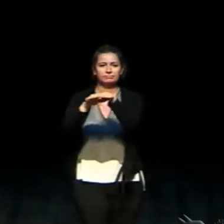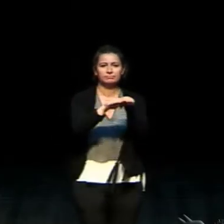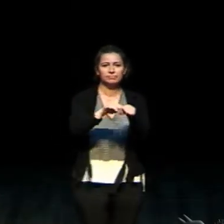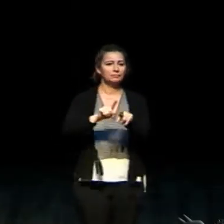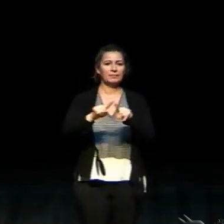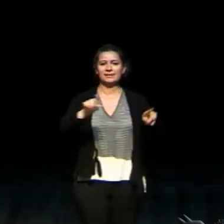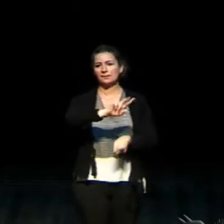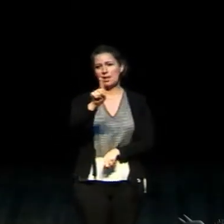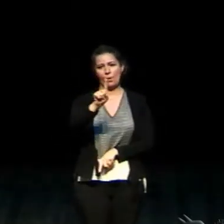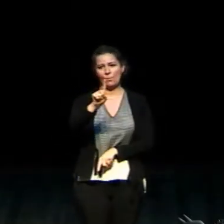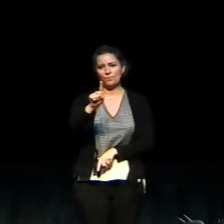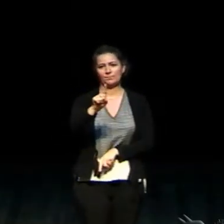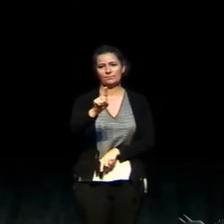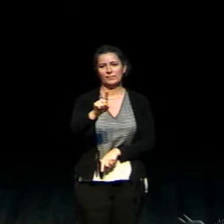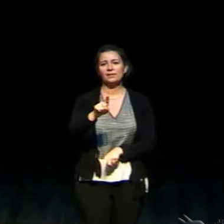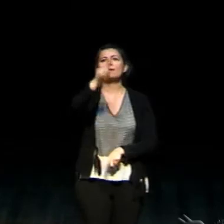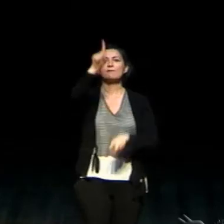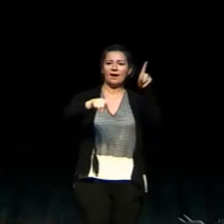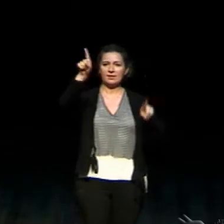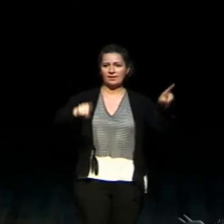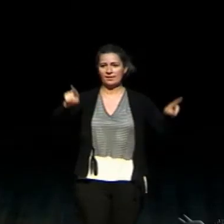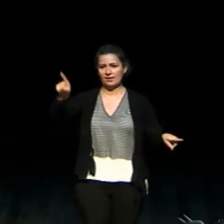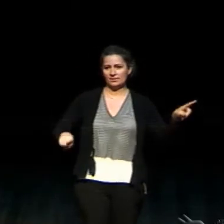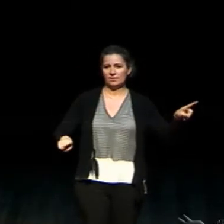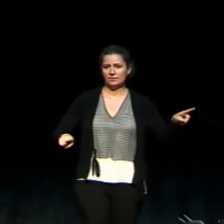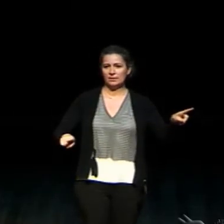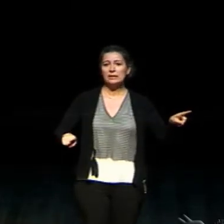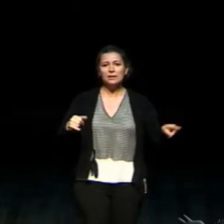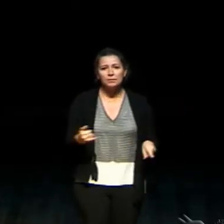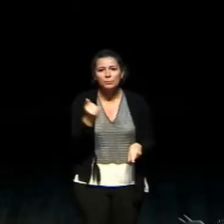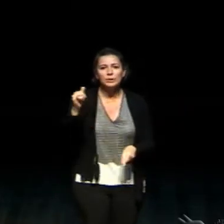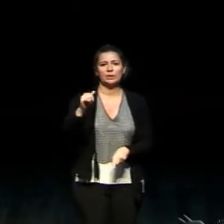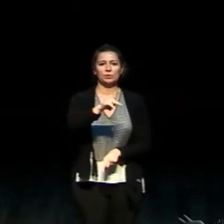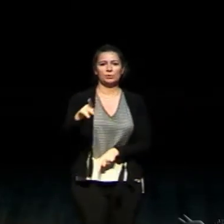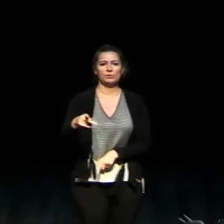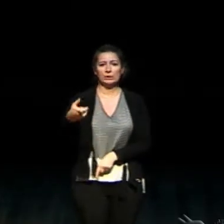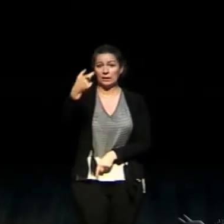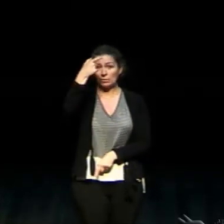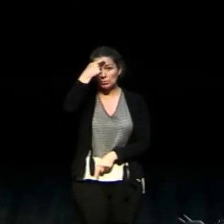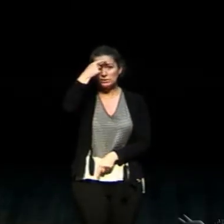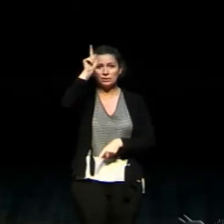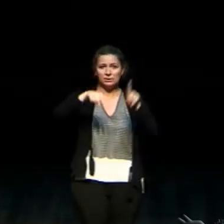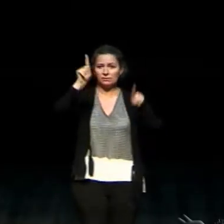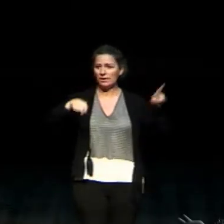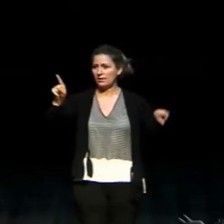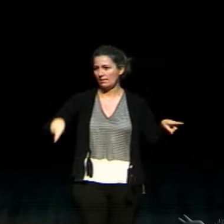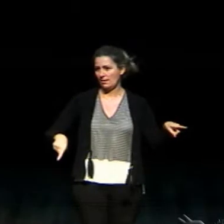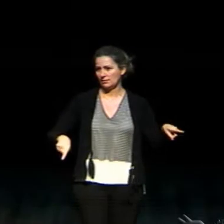Quando se está no início de um curso, de uma formação, os alunos eles não têm o mesmo nível de conhecimento da língua, também não